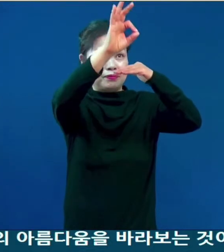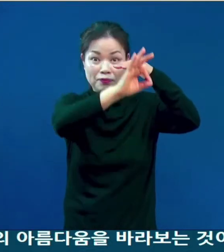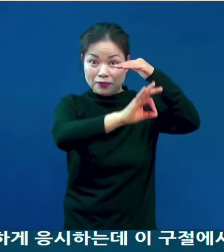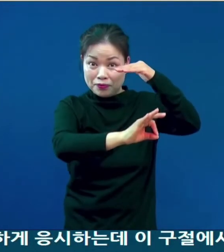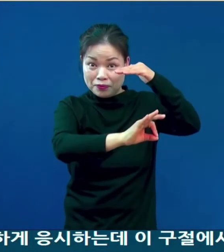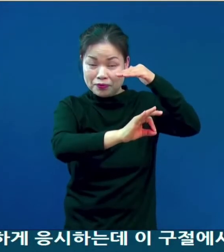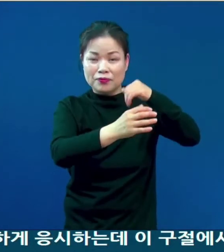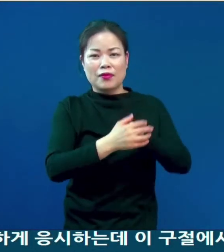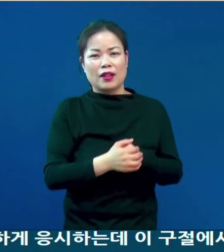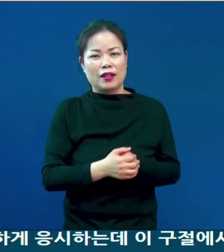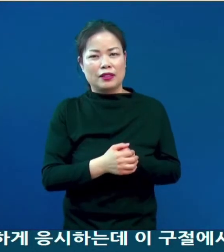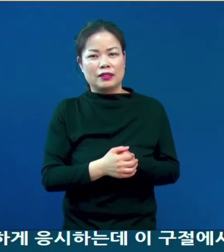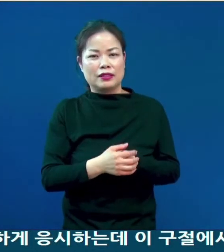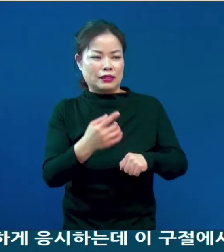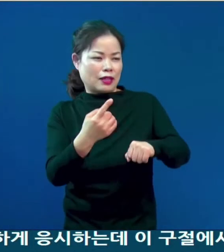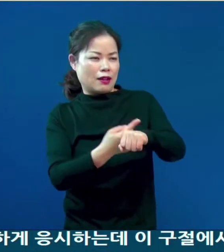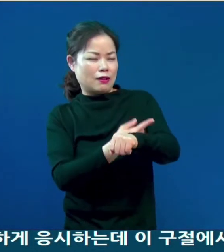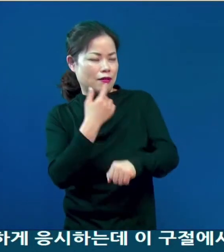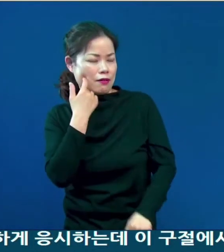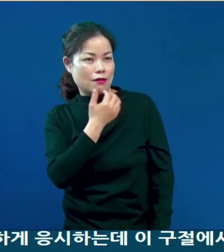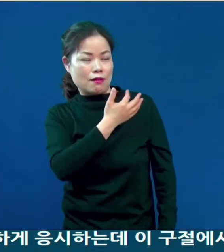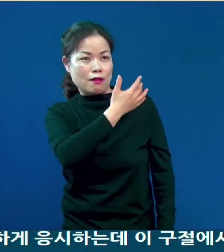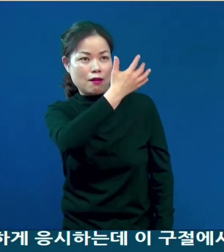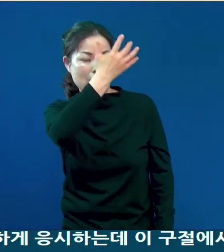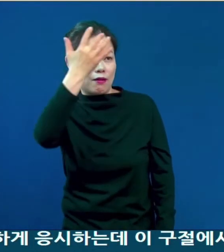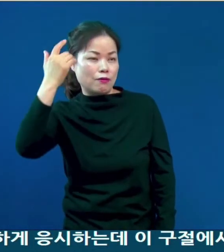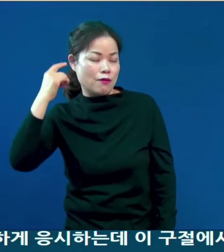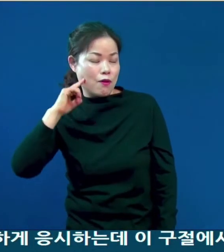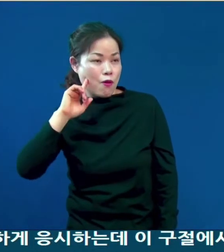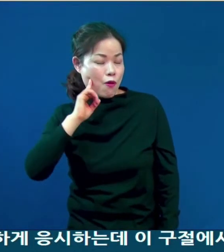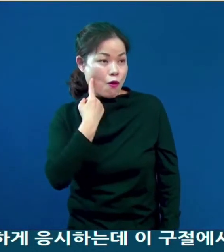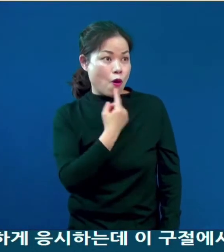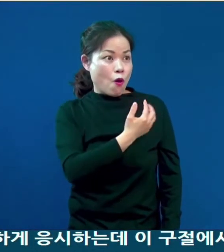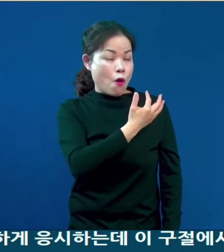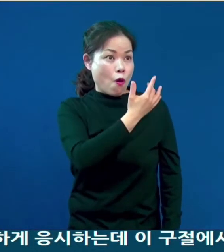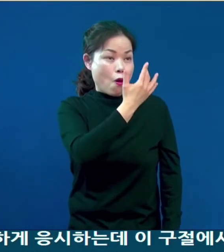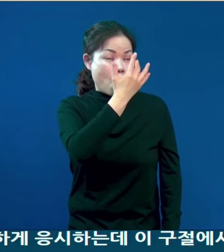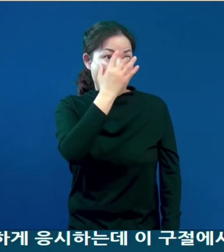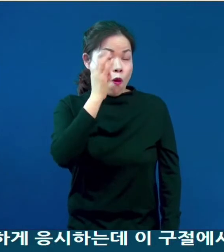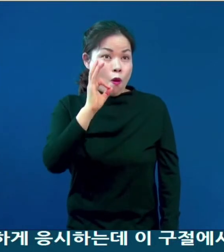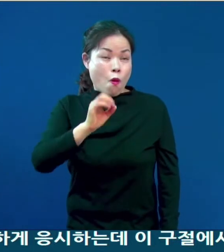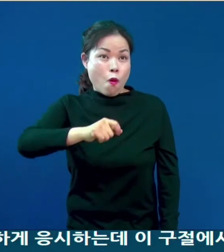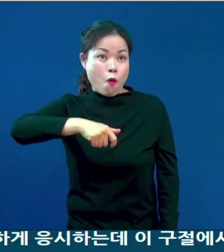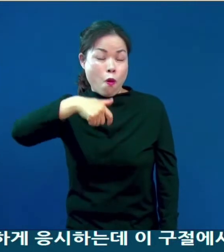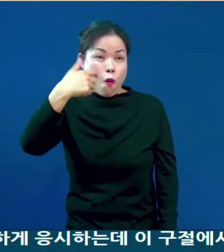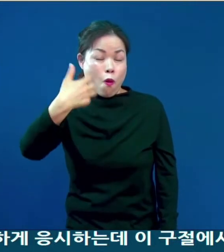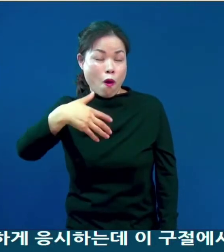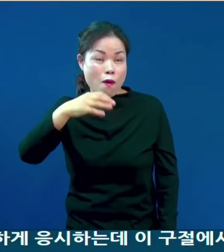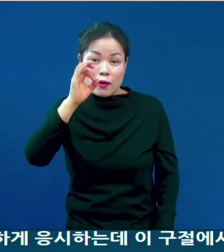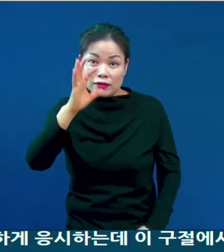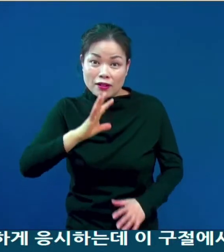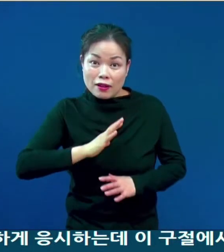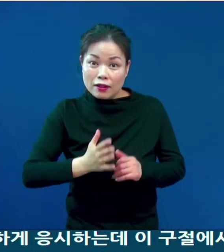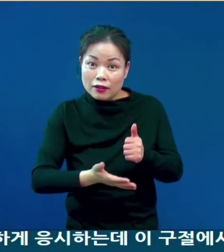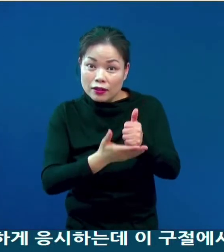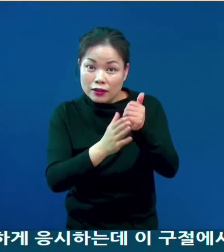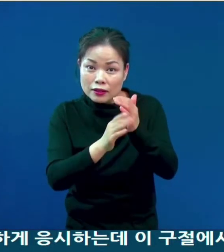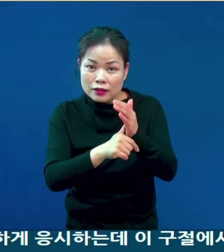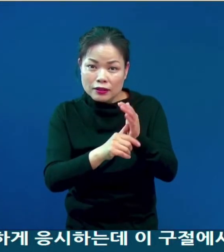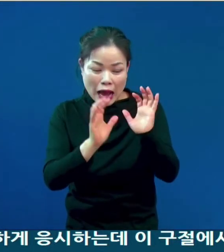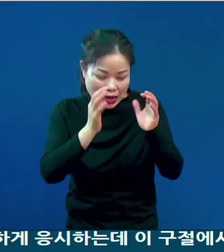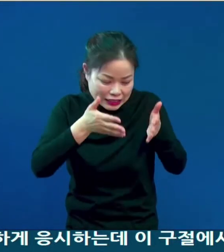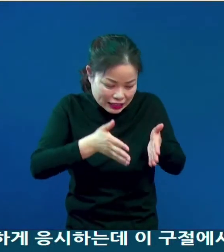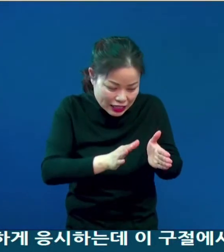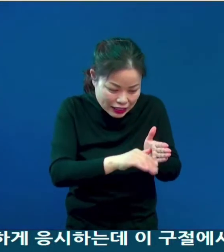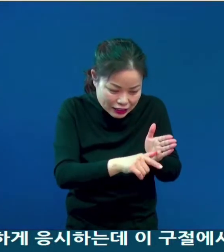아니면 그랜드 캐년과 같이 자연의 아름다움의 웅장함을 봤을 때 우리는 경외함과 경이로움을 가지고, 아니면 갓 태어난